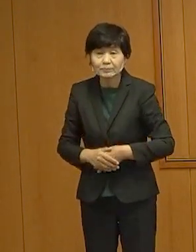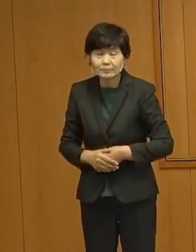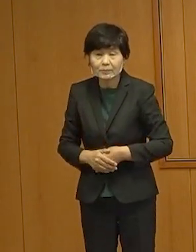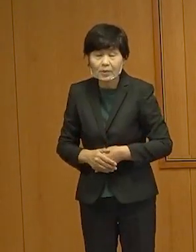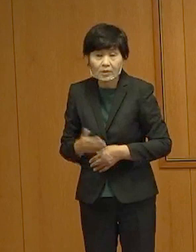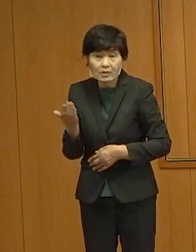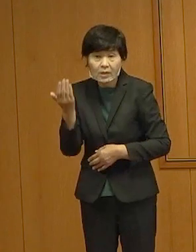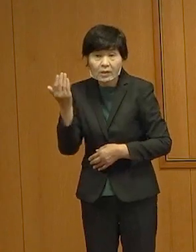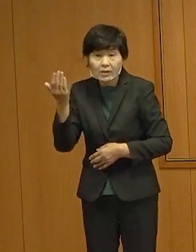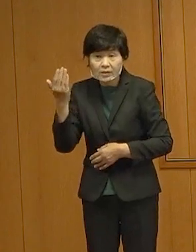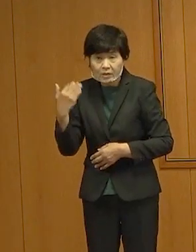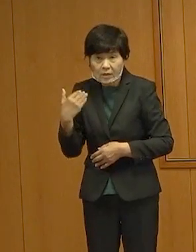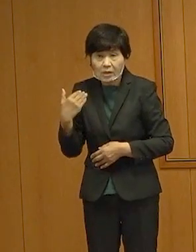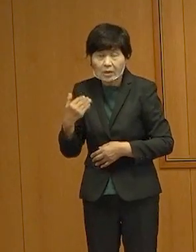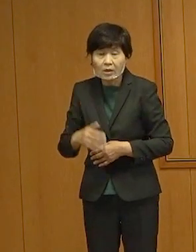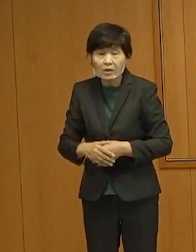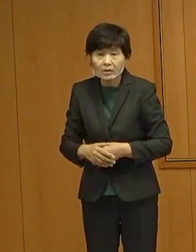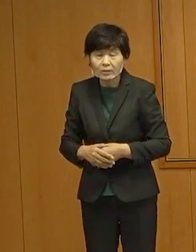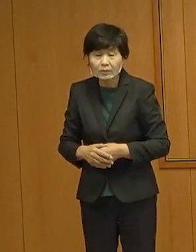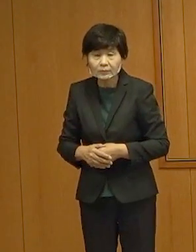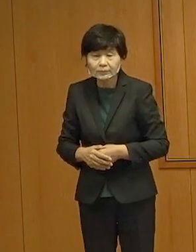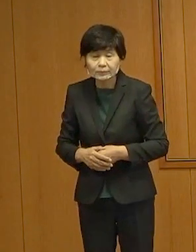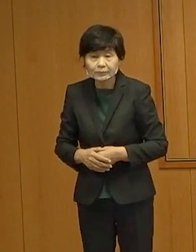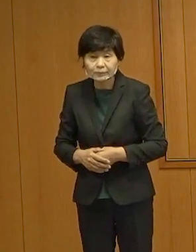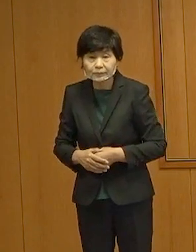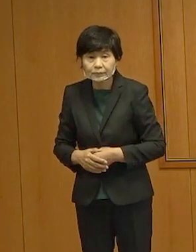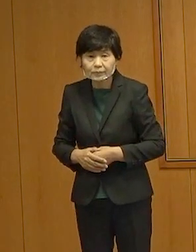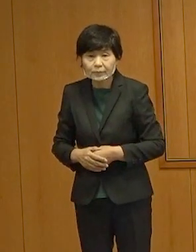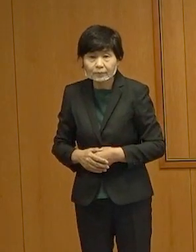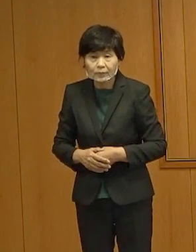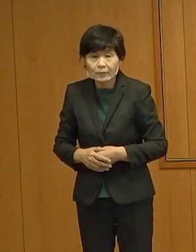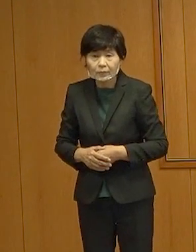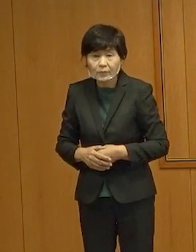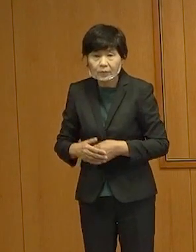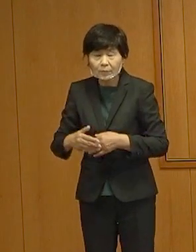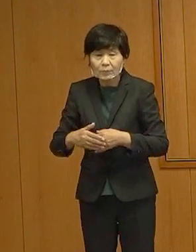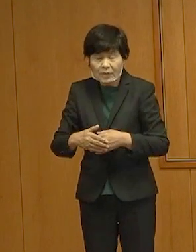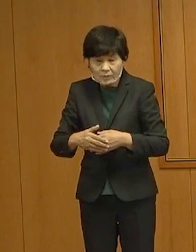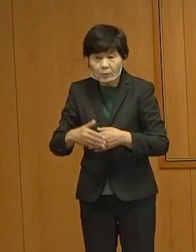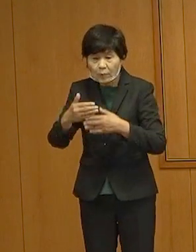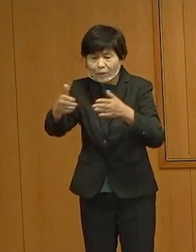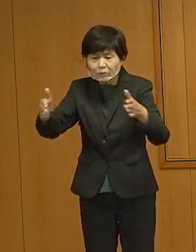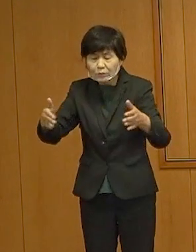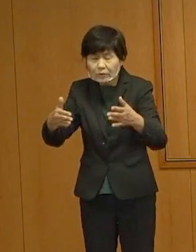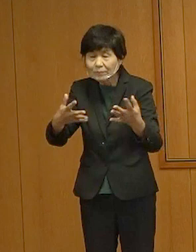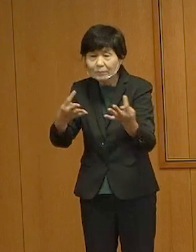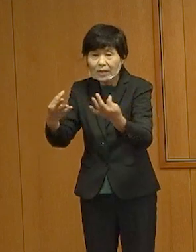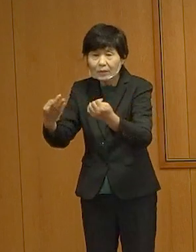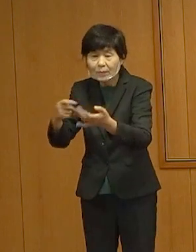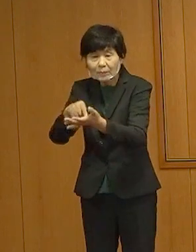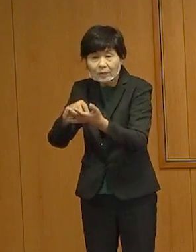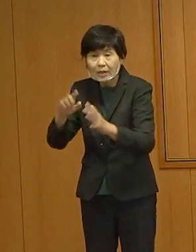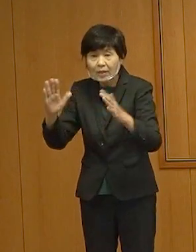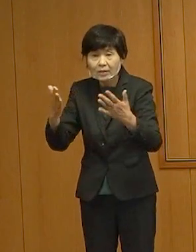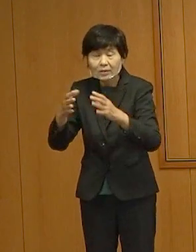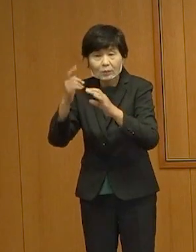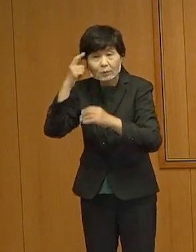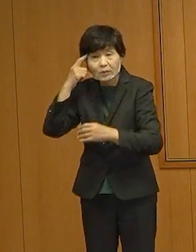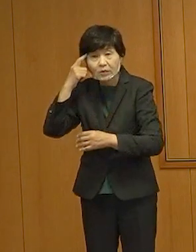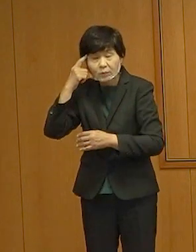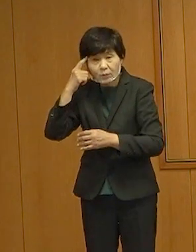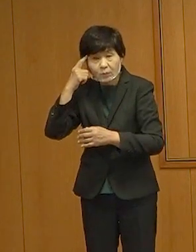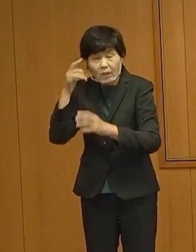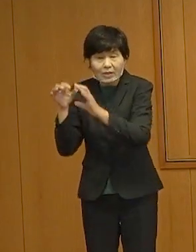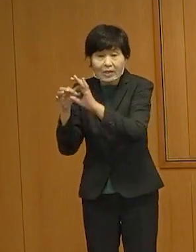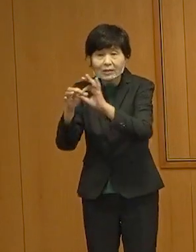回、枠に対しては枠いっぱいは来てなかったと思うんですけども、これ継続を決めた